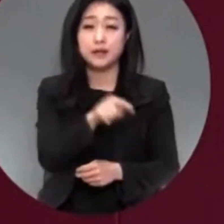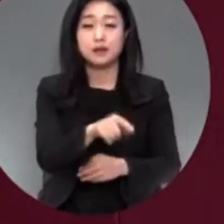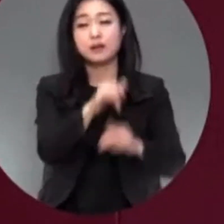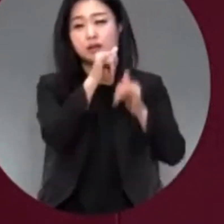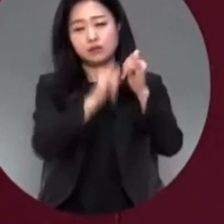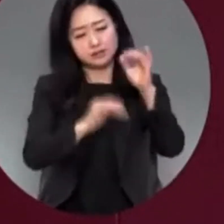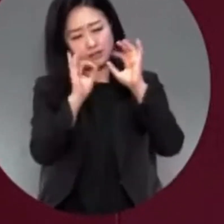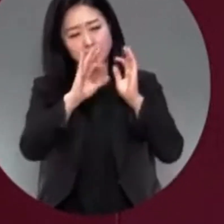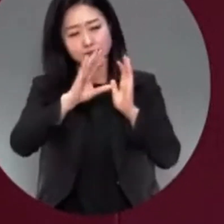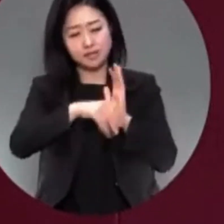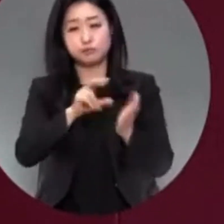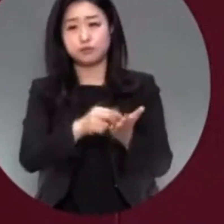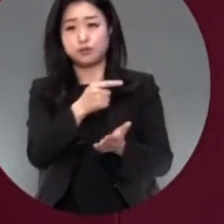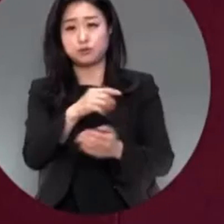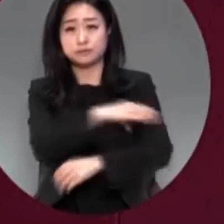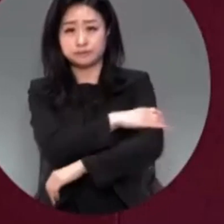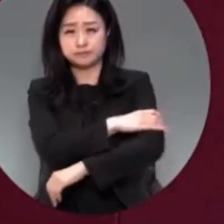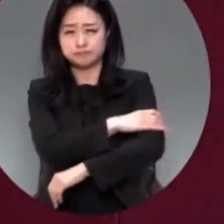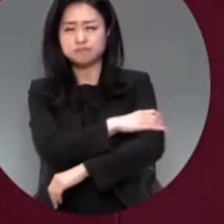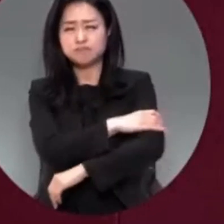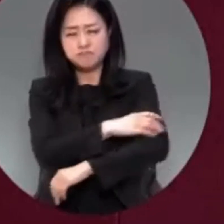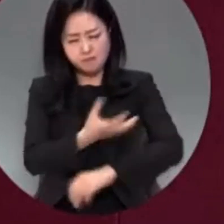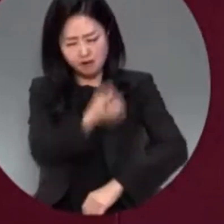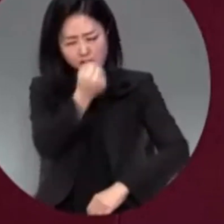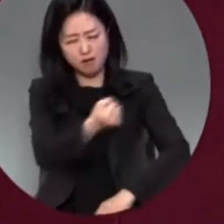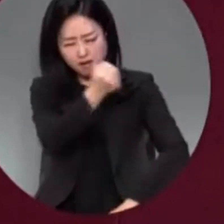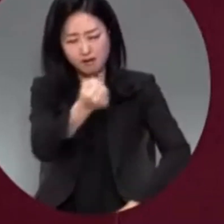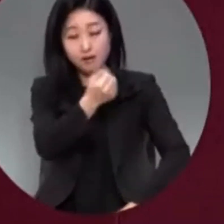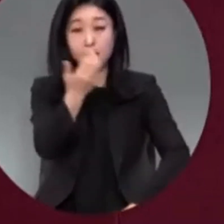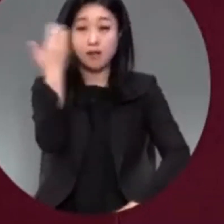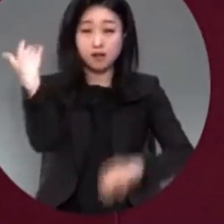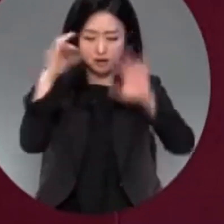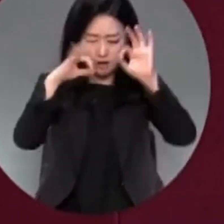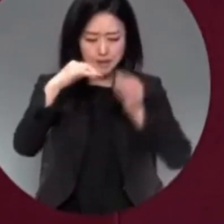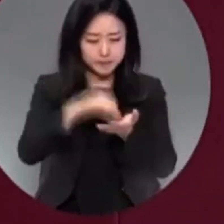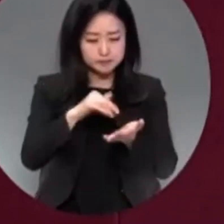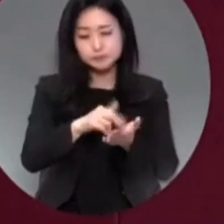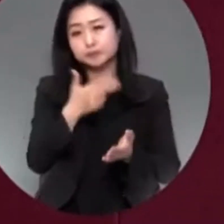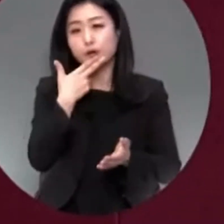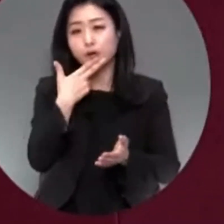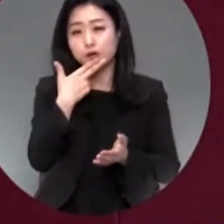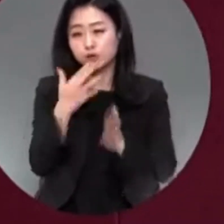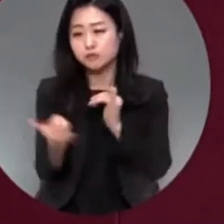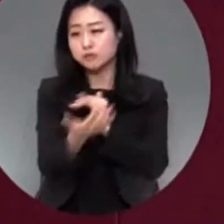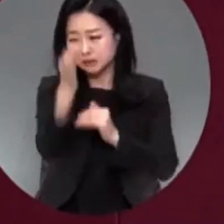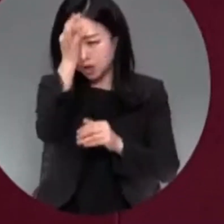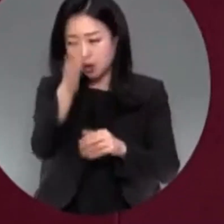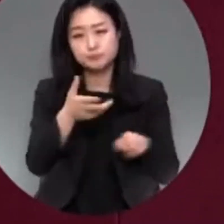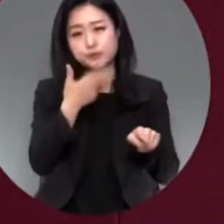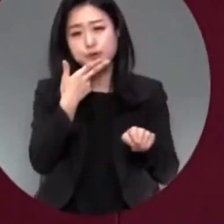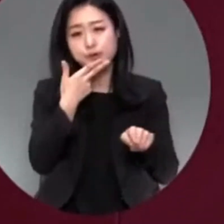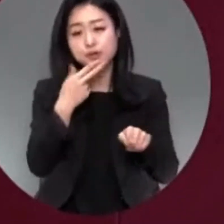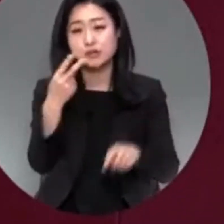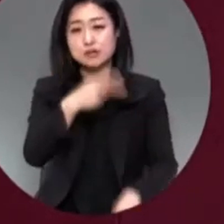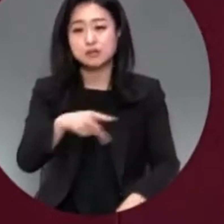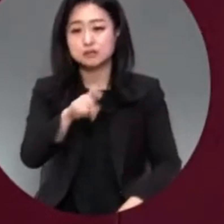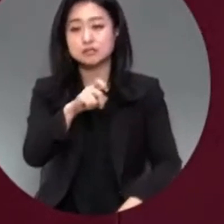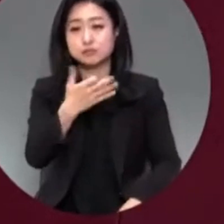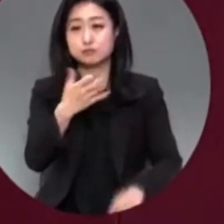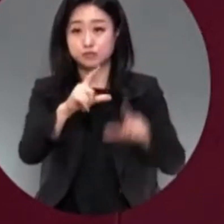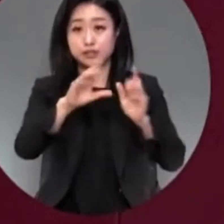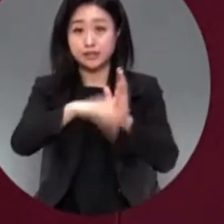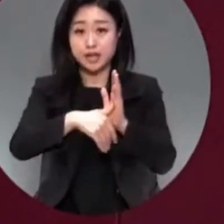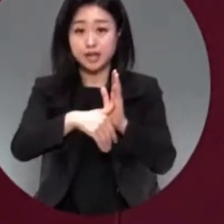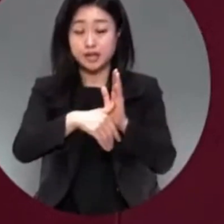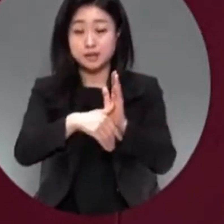역사에도 불구하고 권력기관 가운데 유일하게 과거사에 대한 반성과 주권자에 대한 사과를 거부하다 지난 2019년에야